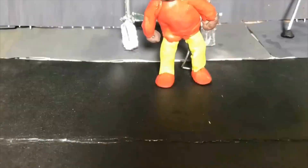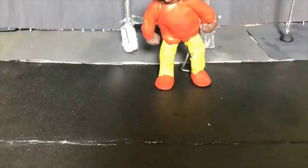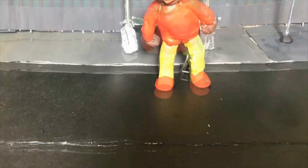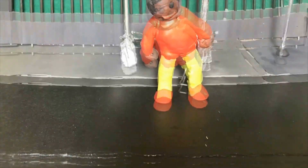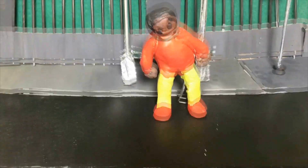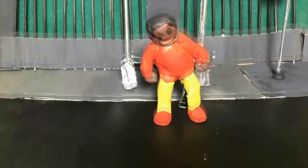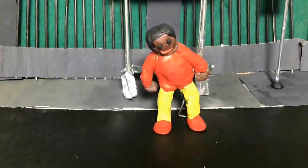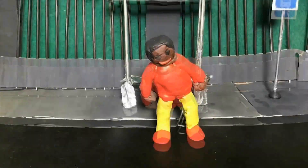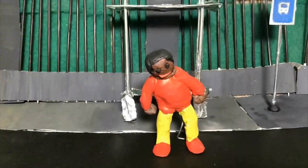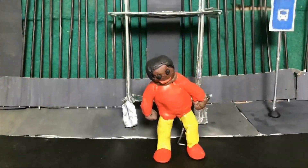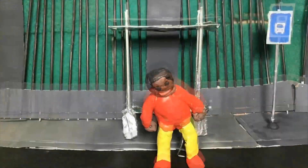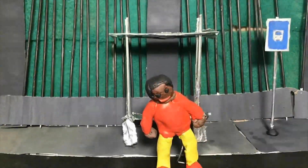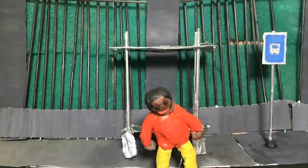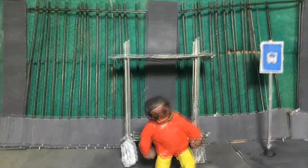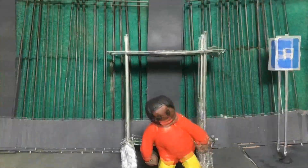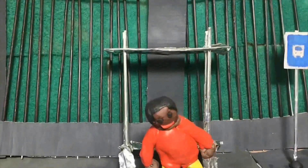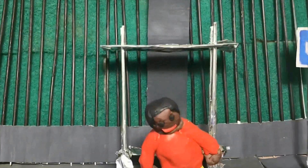lo que ocasionó una desviación en mi columna.